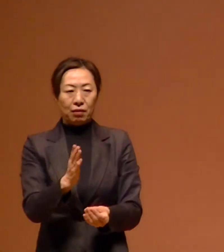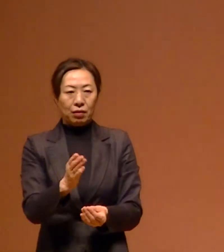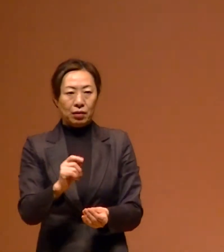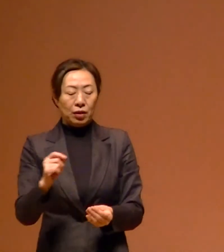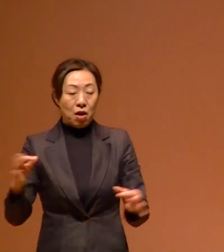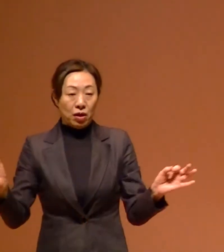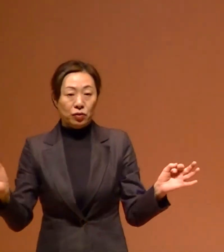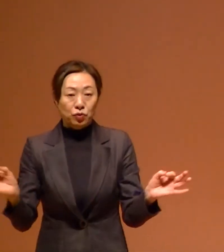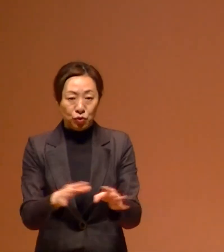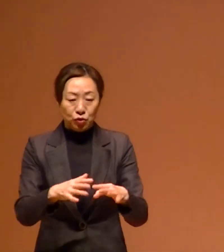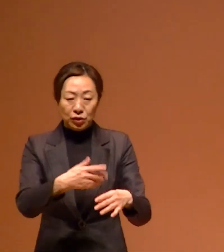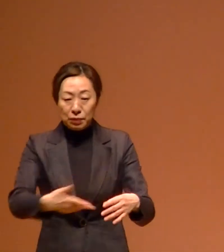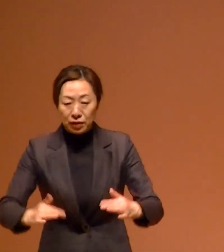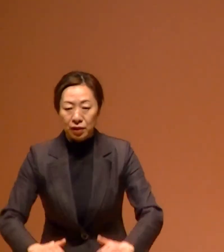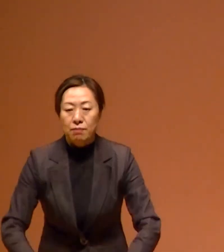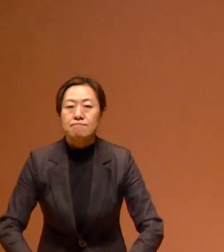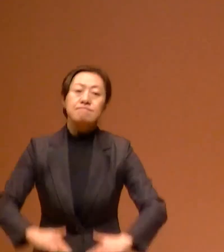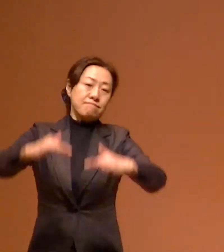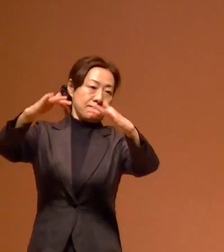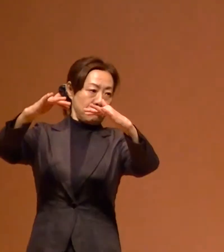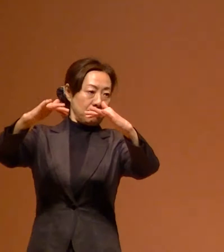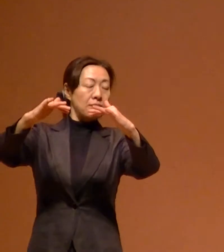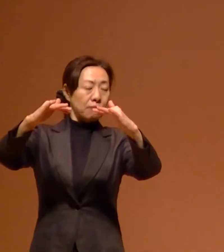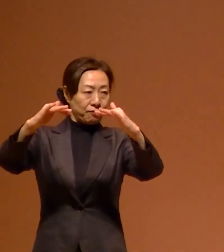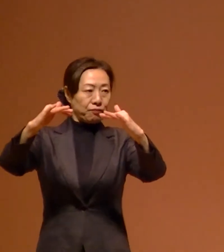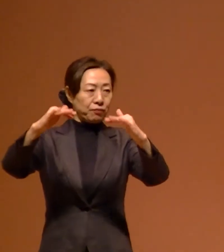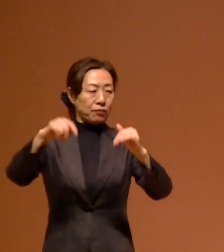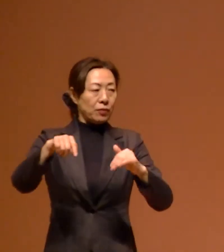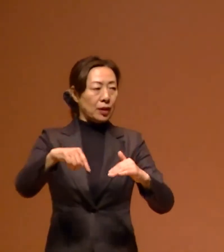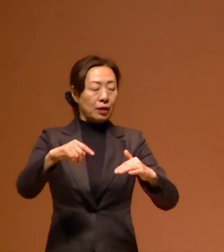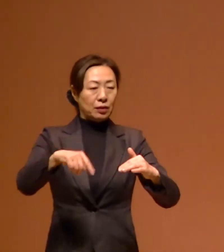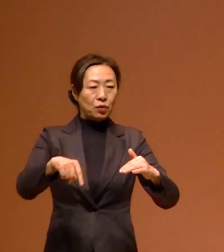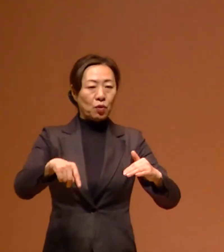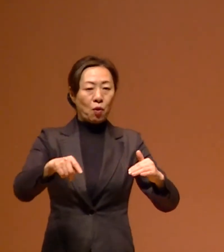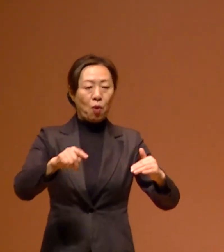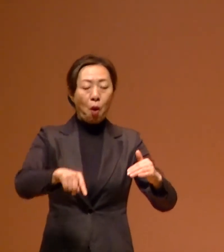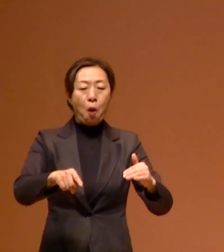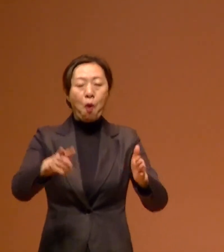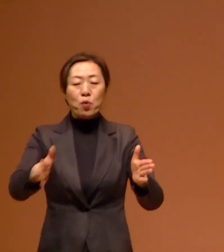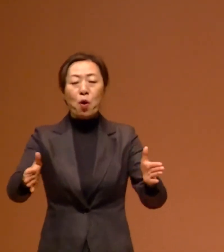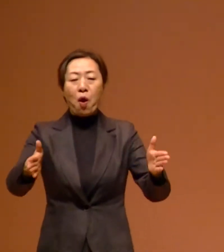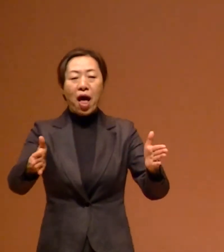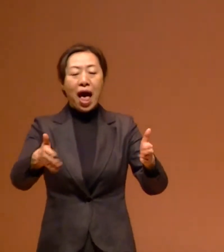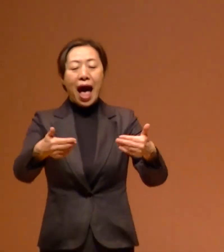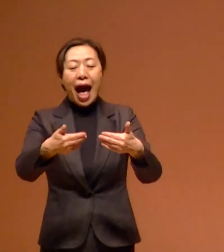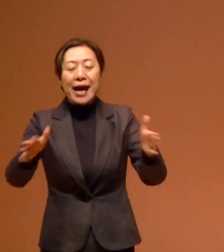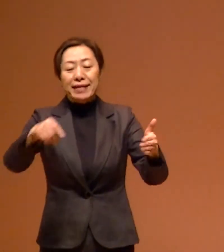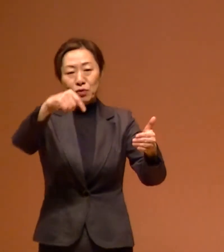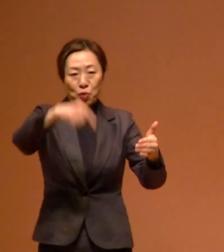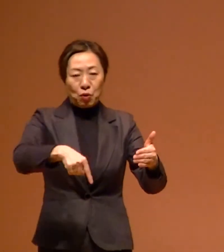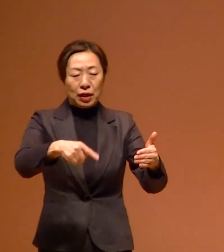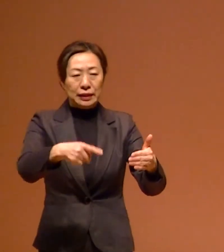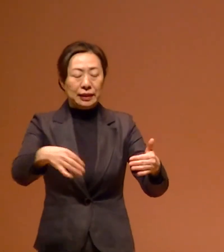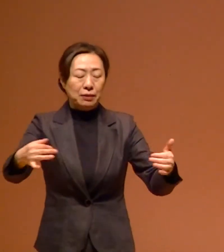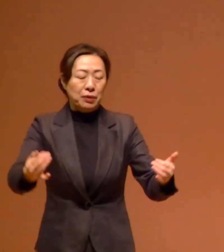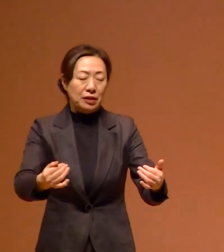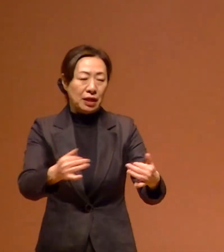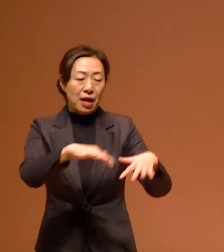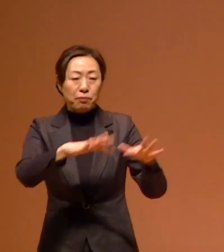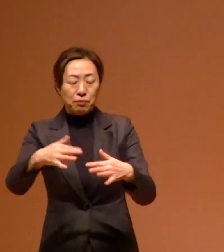に水かさが増えてきたんです。そうしたらその空いてるところから一気に水が流れ出して